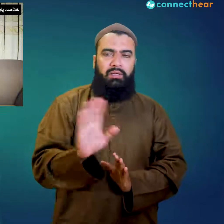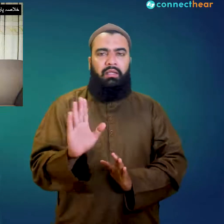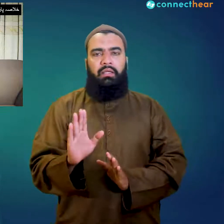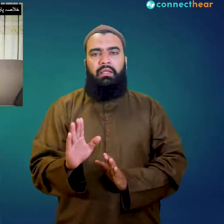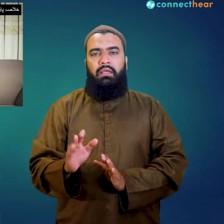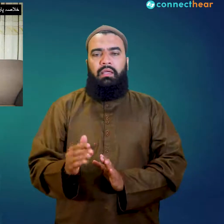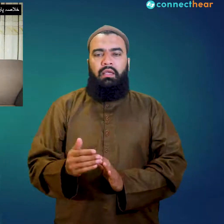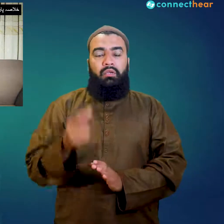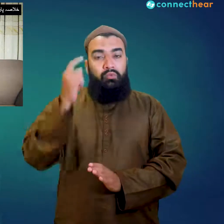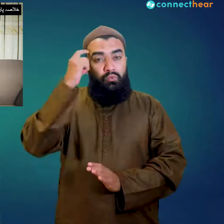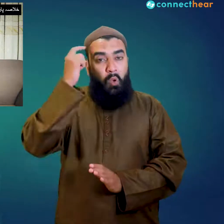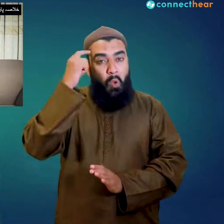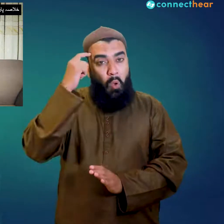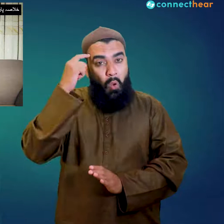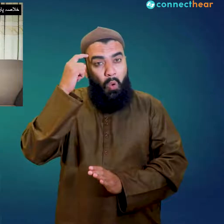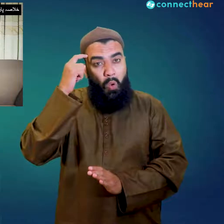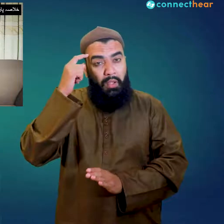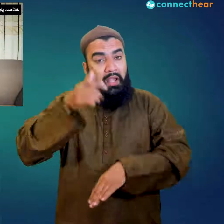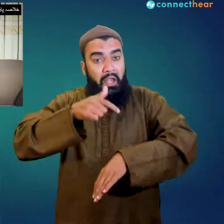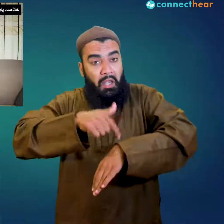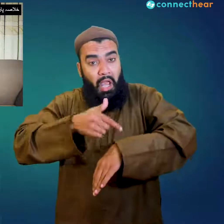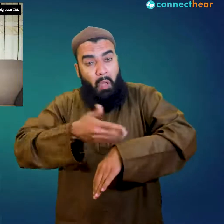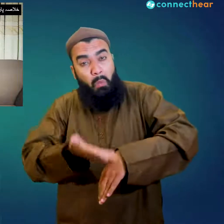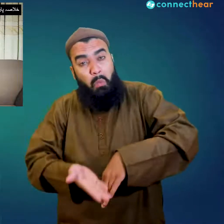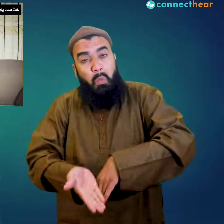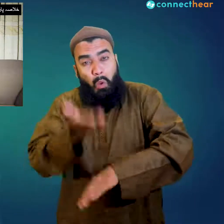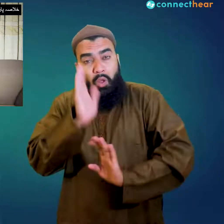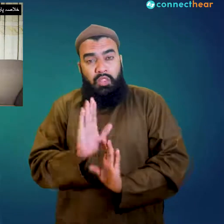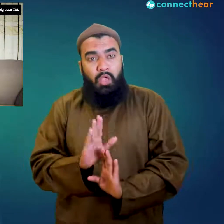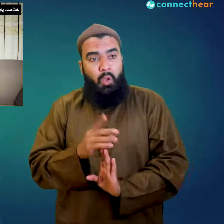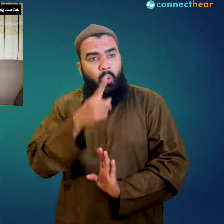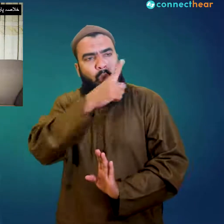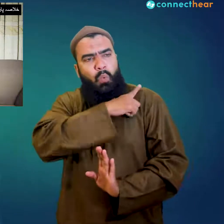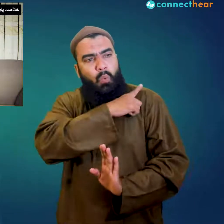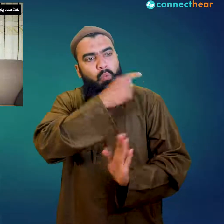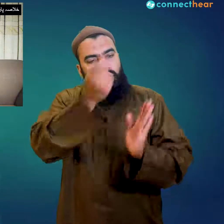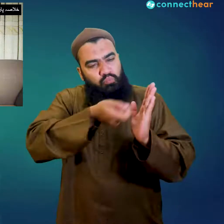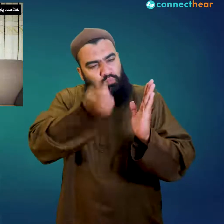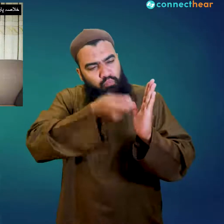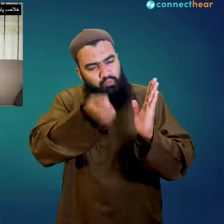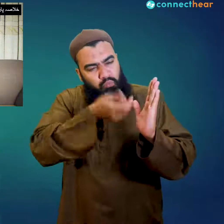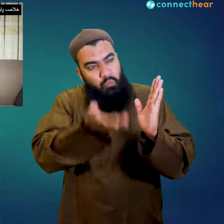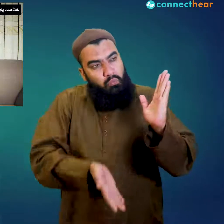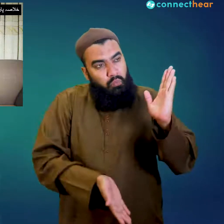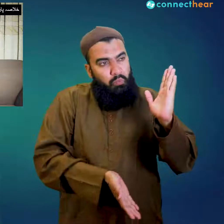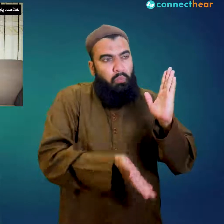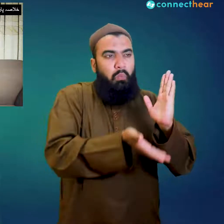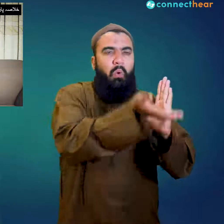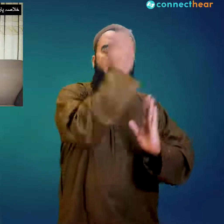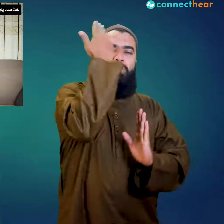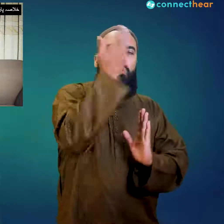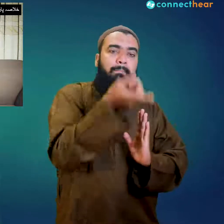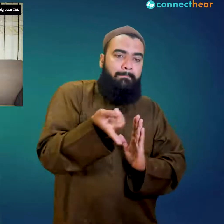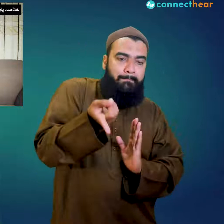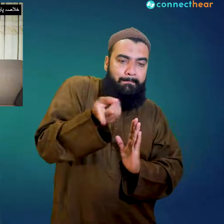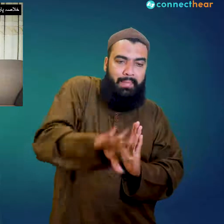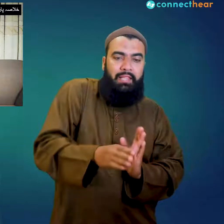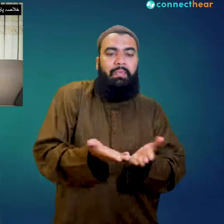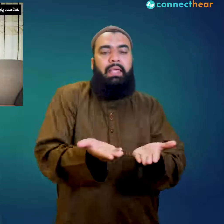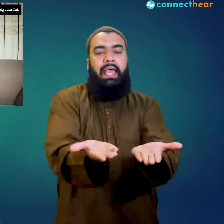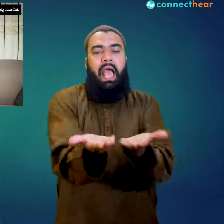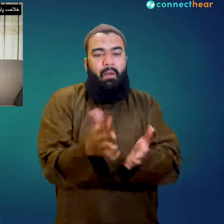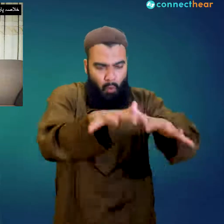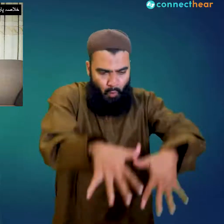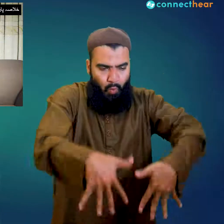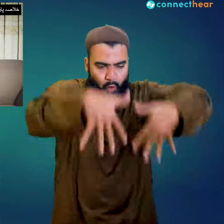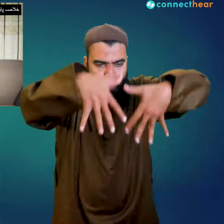کو اور آخرت میں ان کی ذلت آمیز گناہوں کو بڑھانے میں مددگار ہو رہی ہے۔